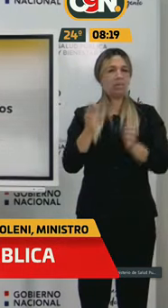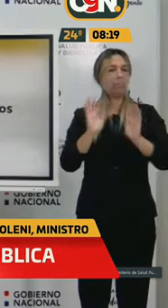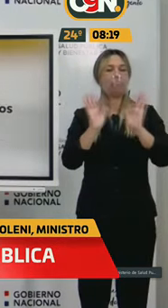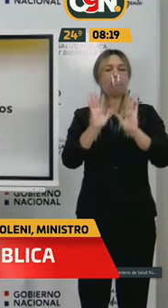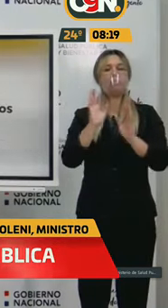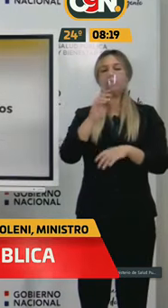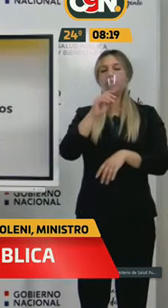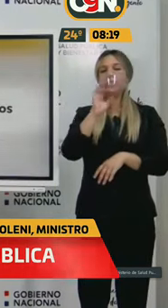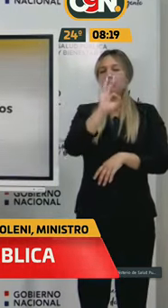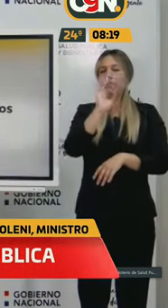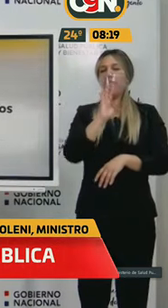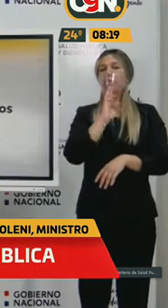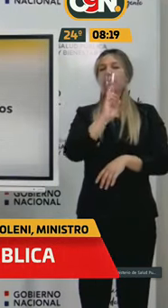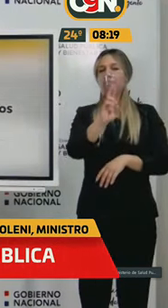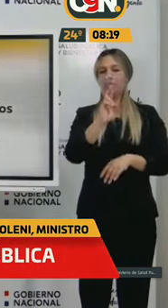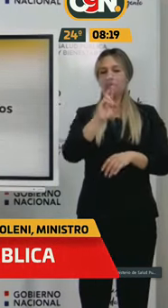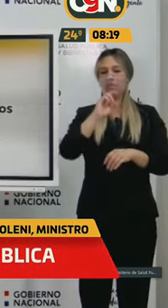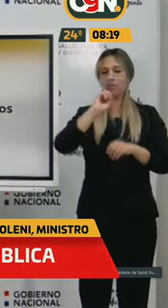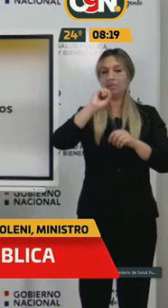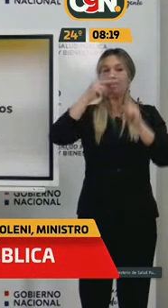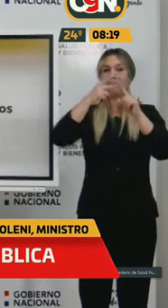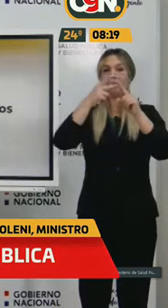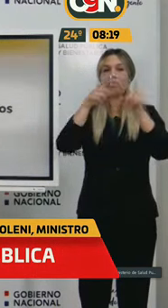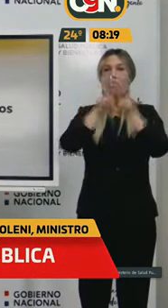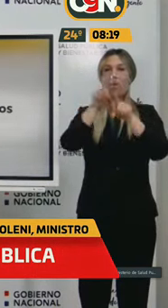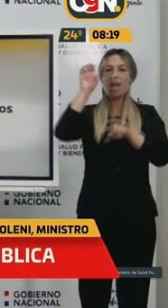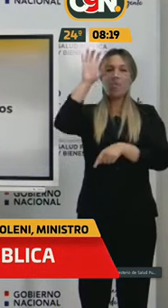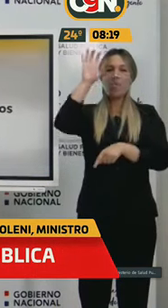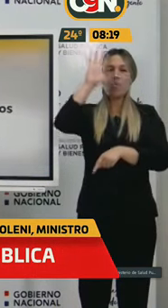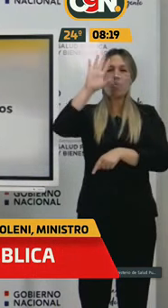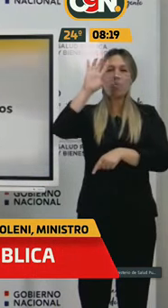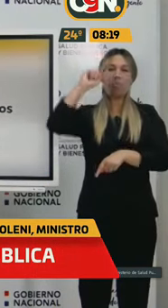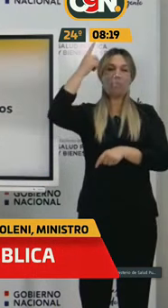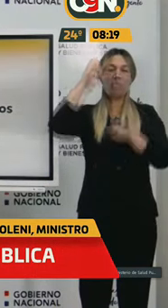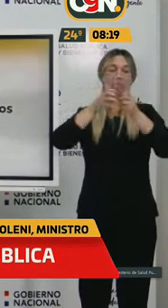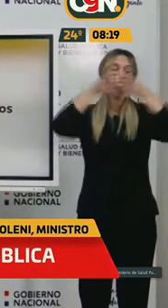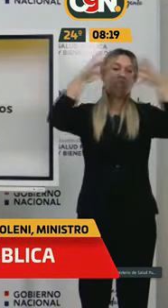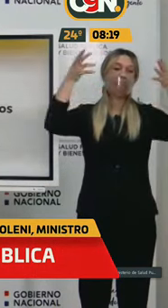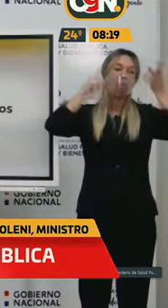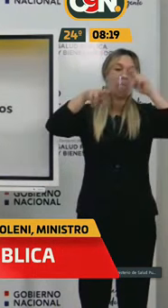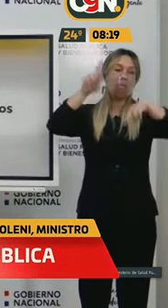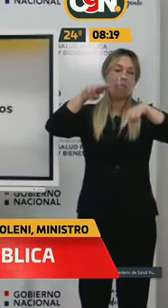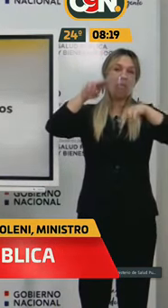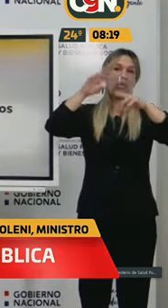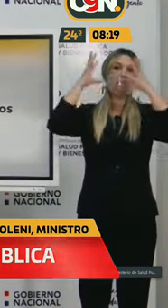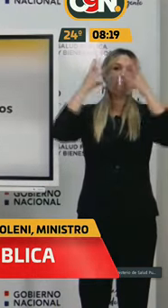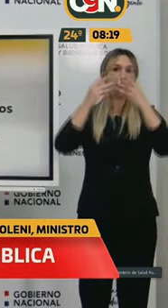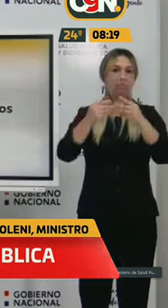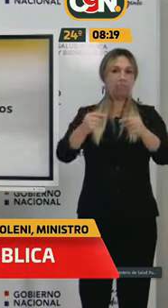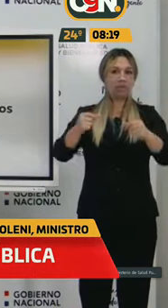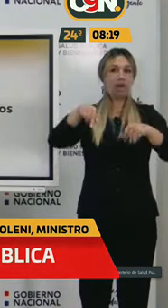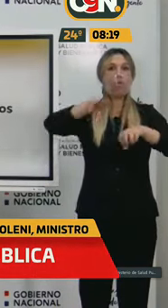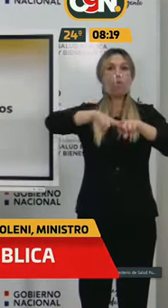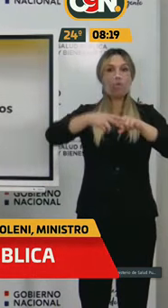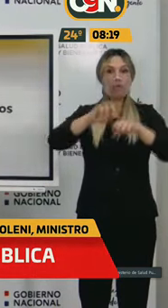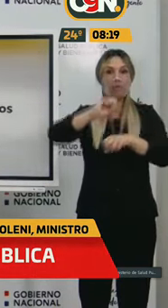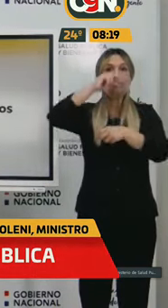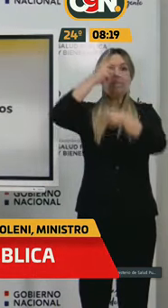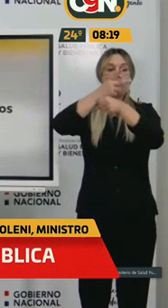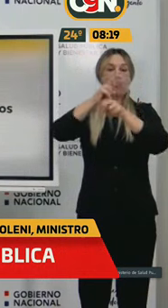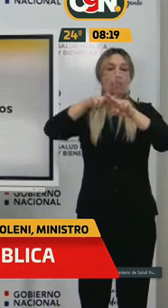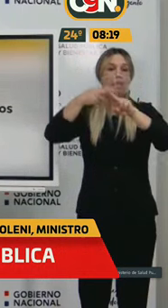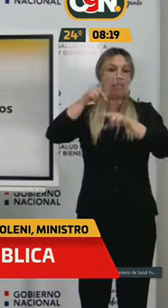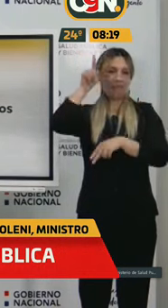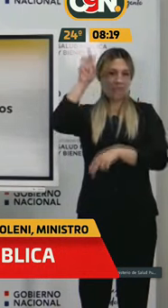poder confirmar esta tendencia, también si hay una aceleración significativa del número de casos, pero